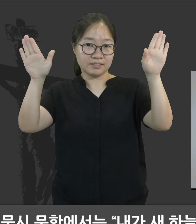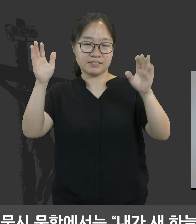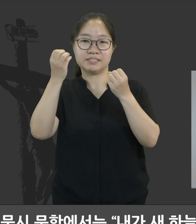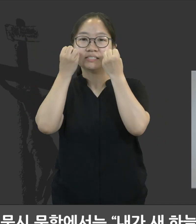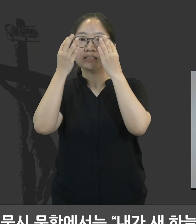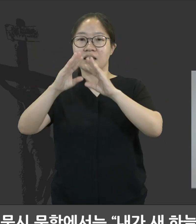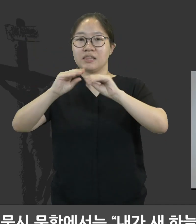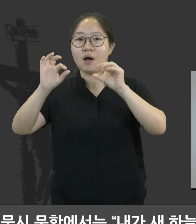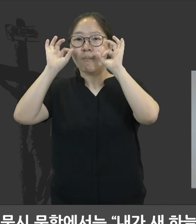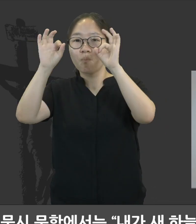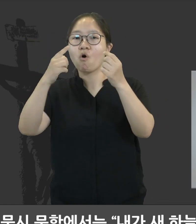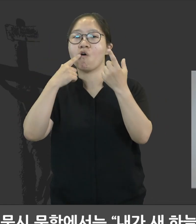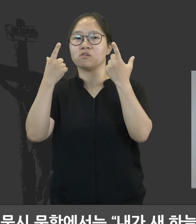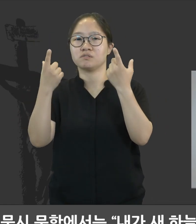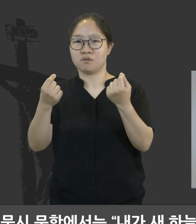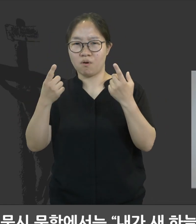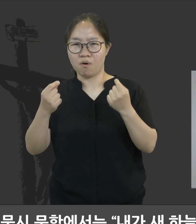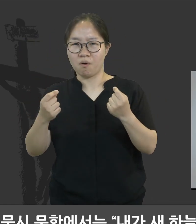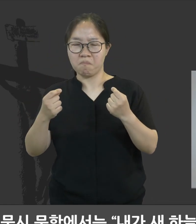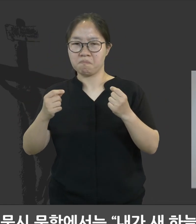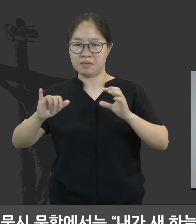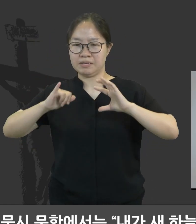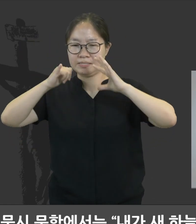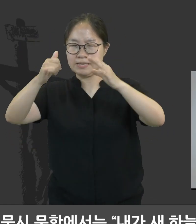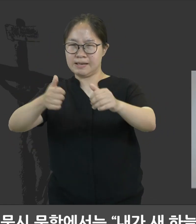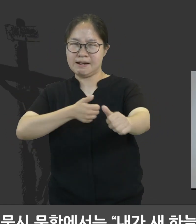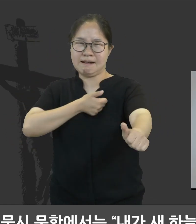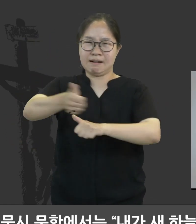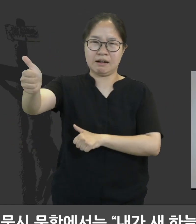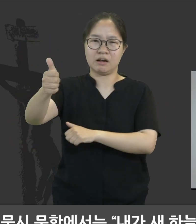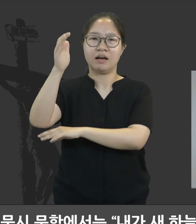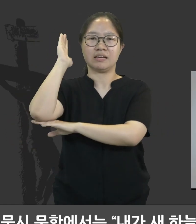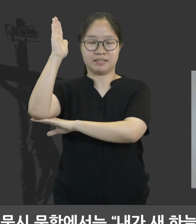보았노라처럼 이 땅의 시공간을 초월한 배경이 펼쳐집니다.